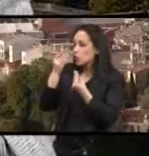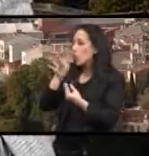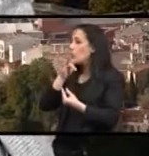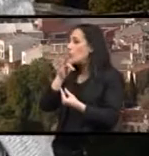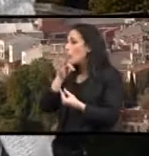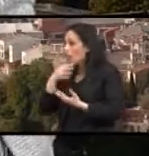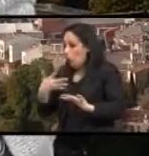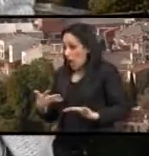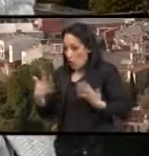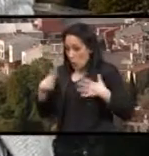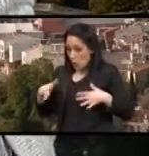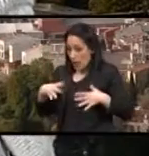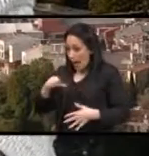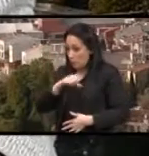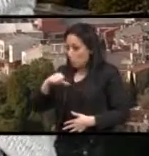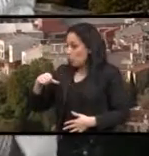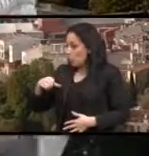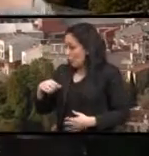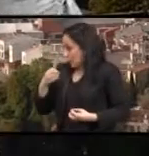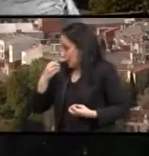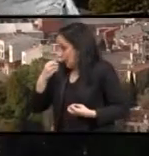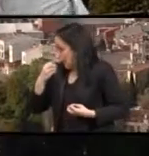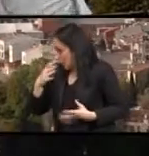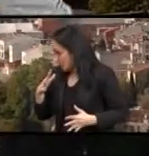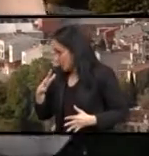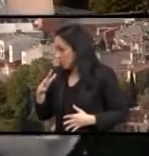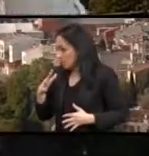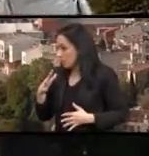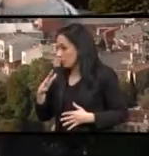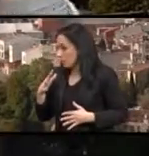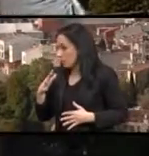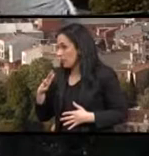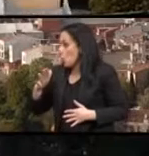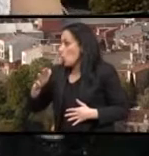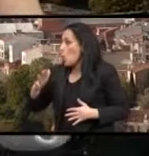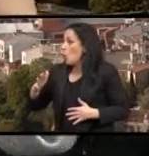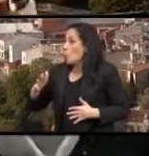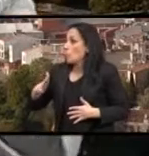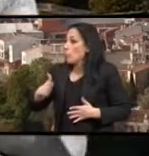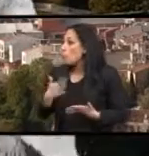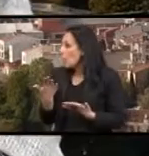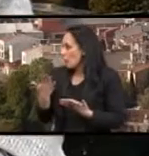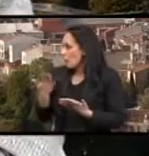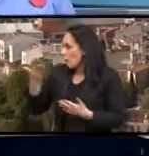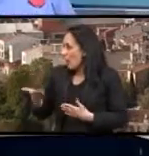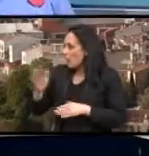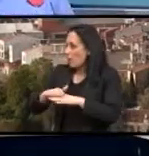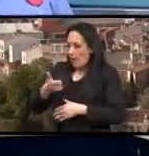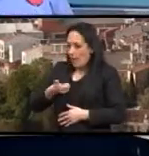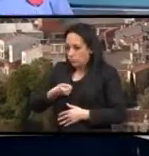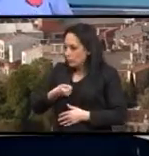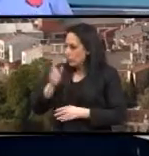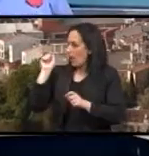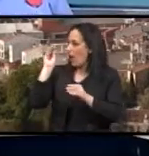puc... L'autonomia, no? Encara exacte, tinc autonomia. Puc fer-me valdre per trucar o per... Dic,